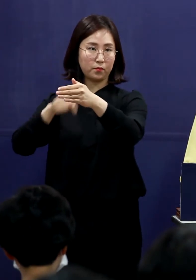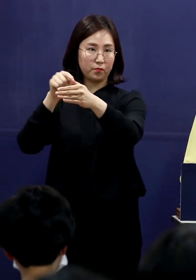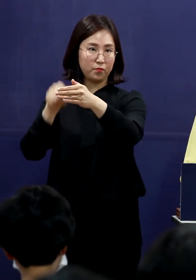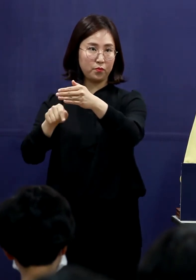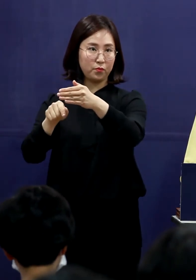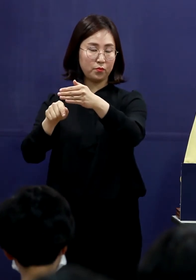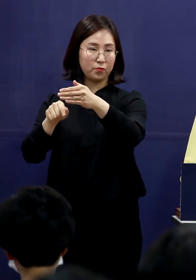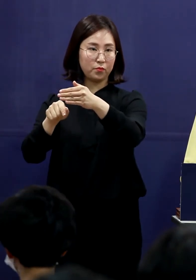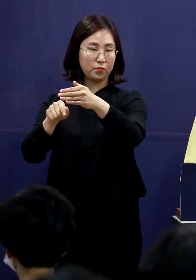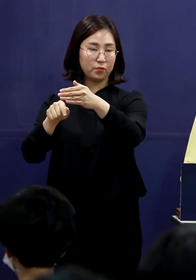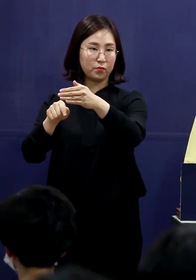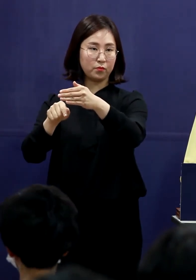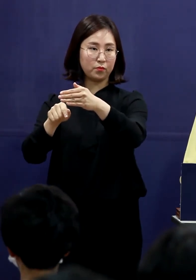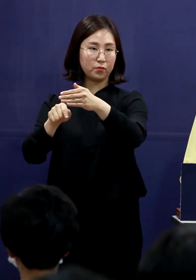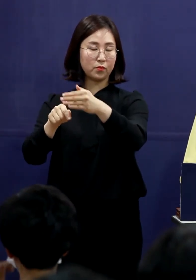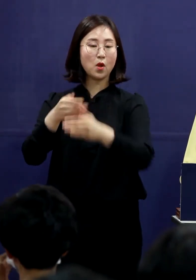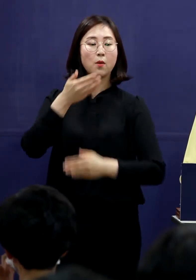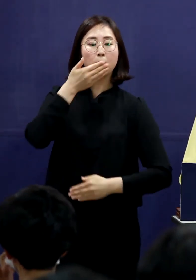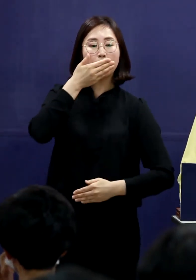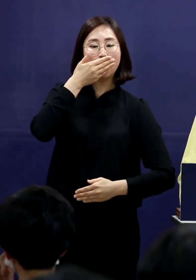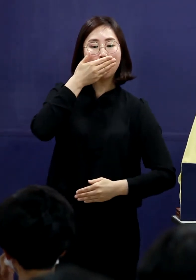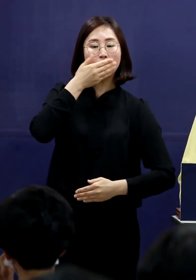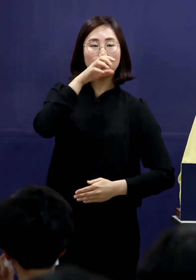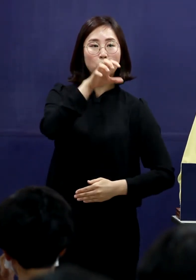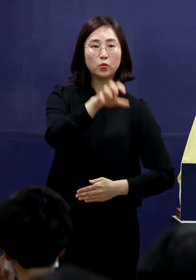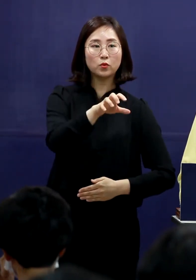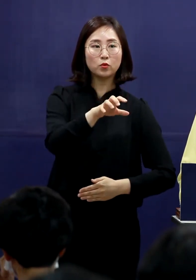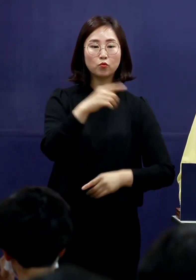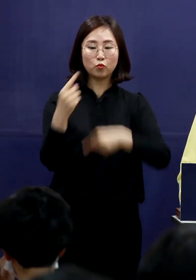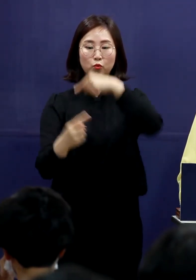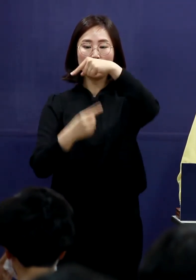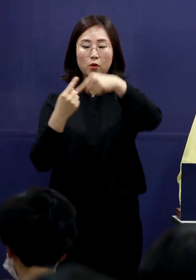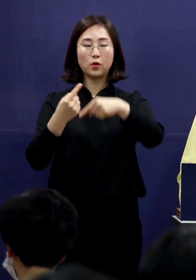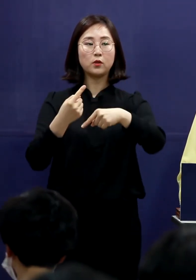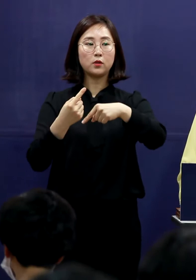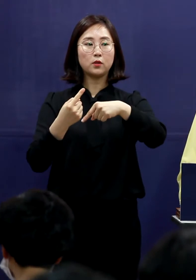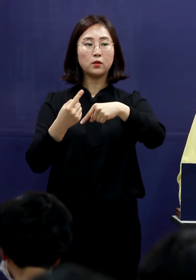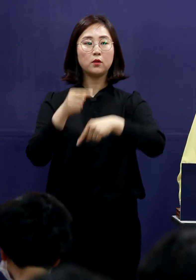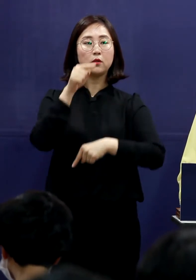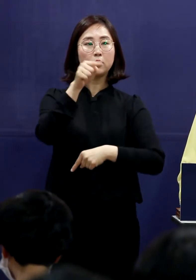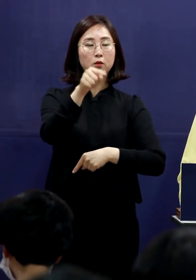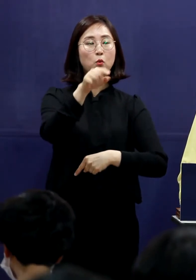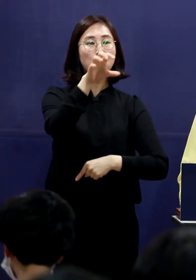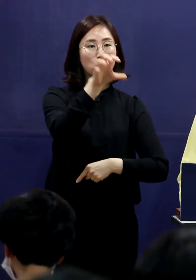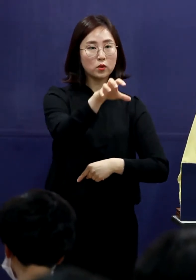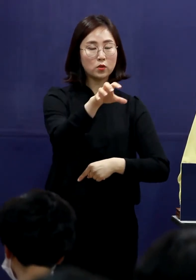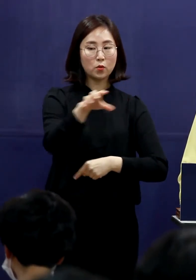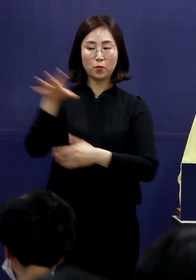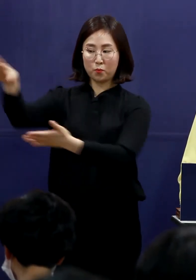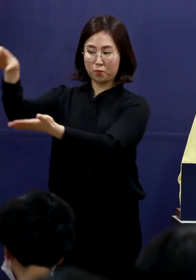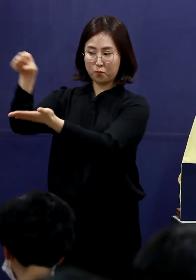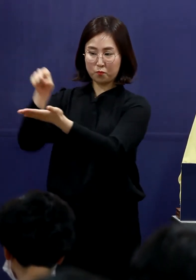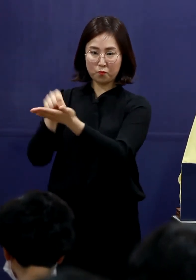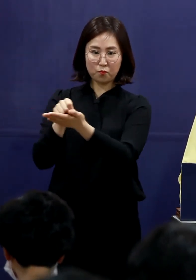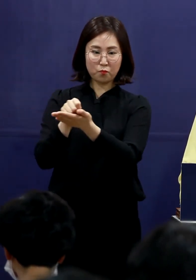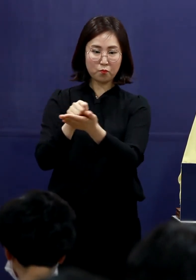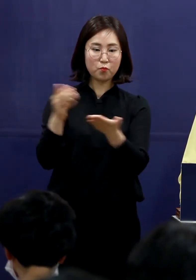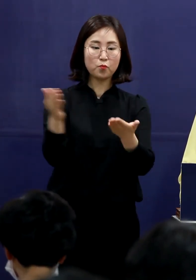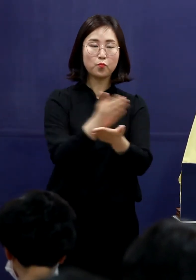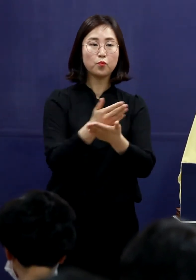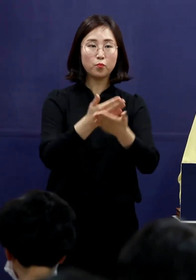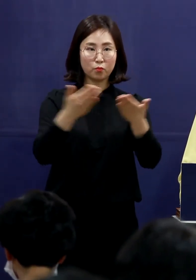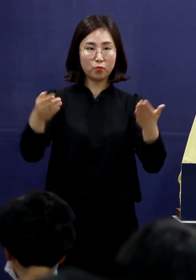정부처라든지 공공기관에서 운영하는 식당에도 식사들을 공급하겠다 이런 계획이 있었던 걸로 알고